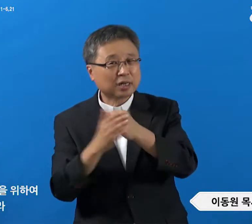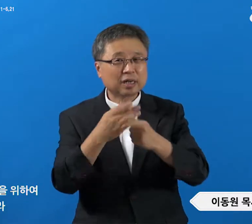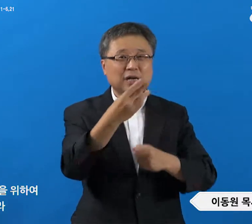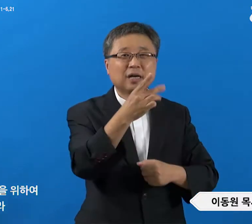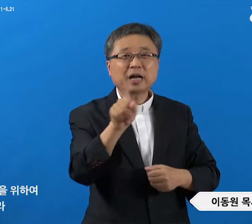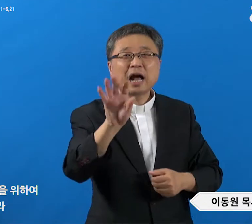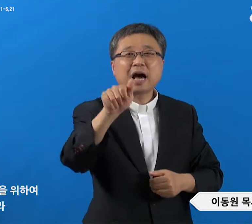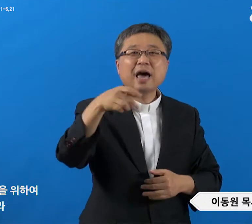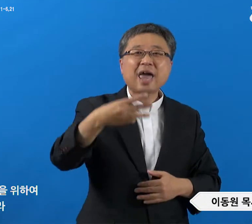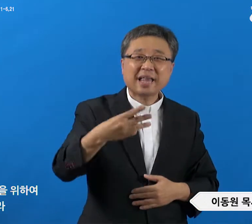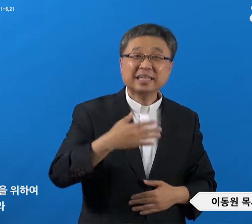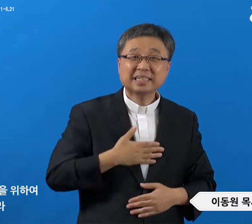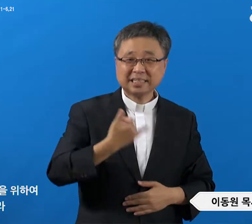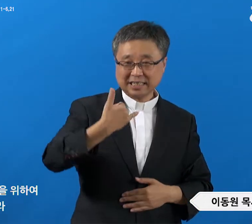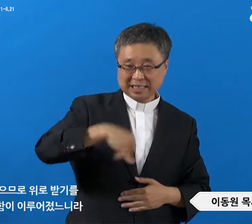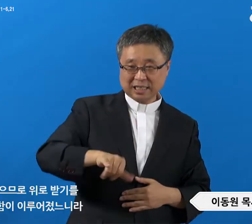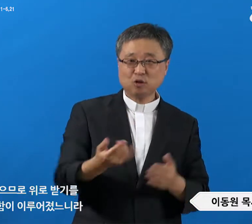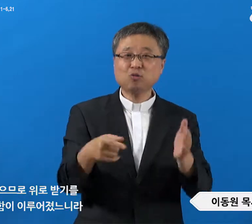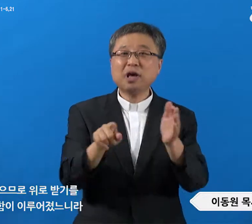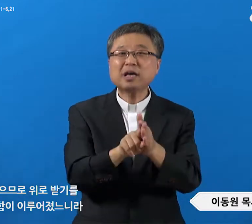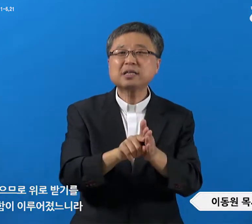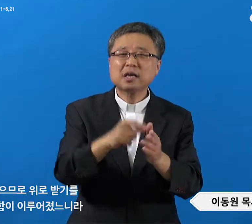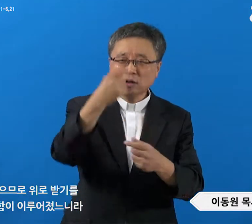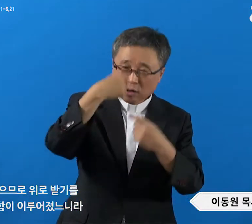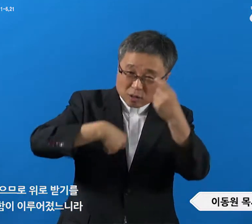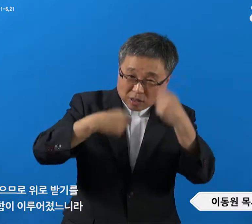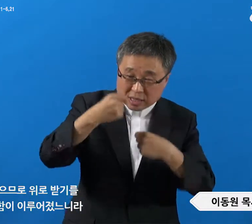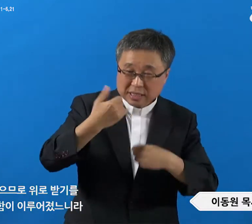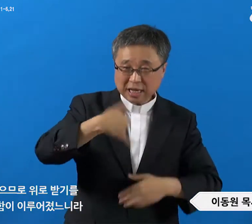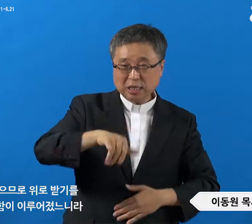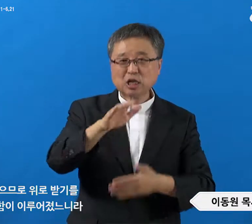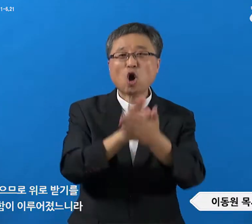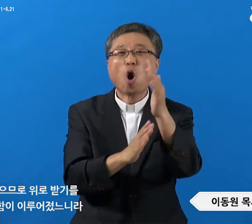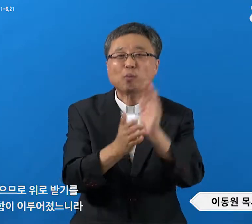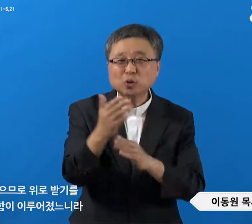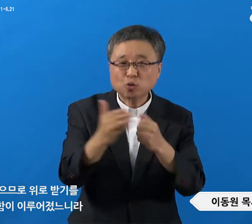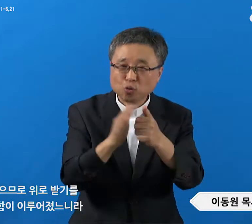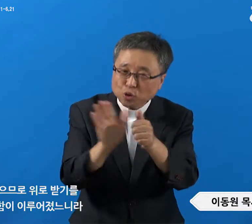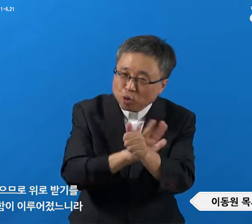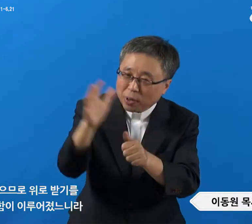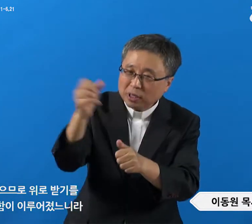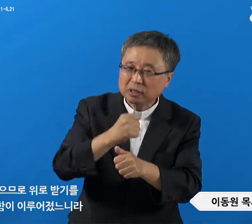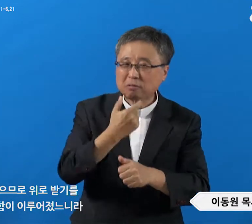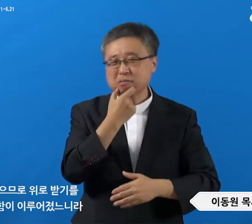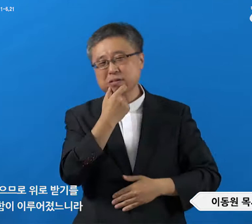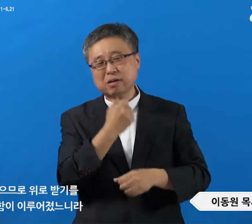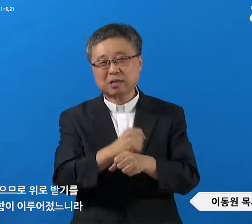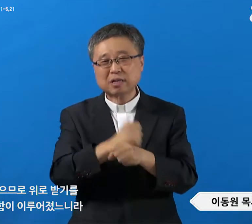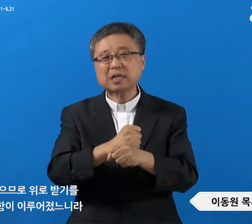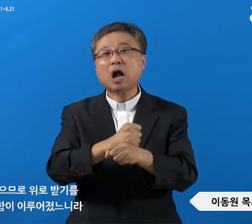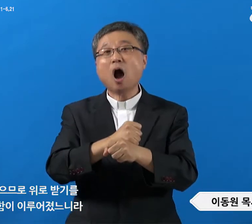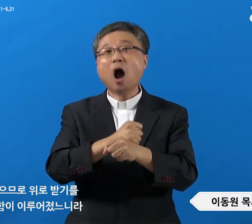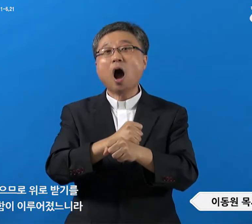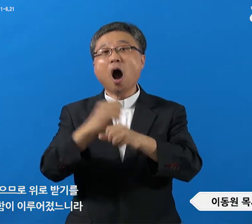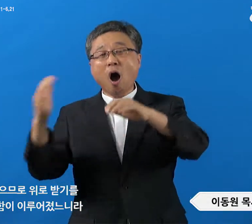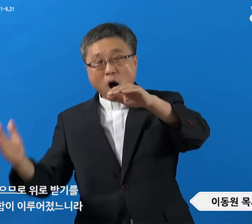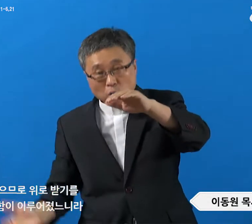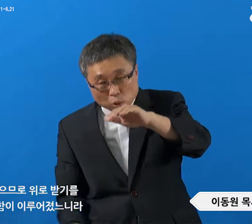라헬이 그 자식을 위하여 애곡하는 것이라. 그가 자식이 없으므로 위로받기를 거절하였도다 함이